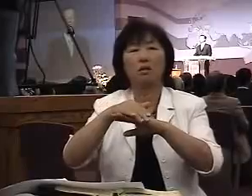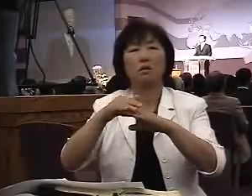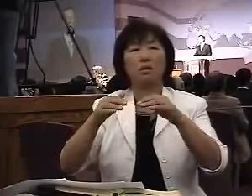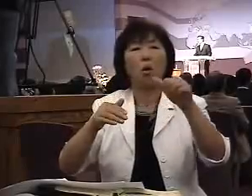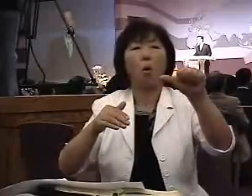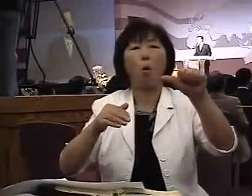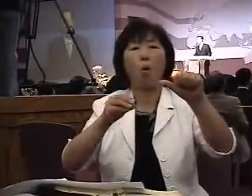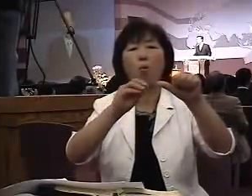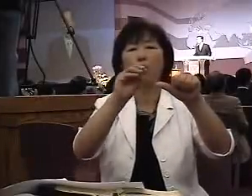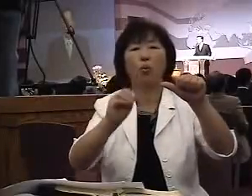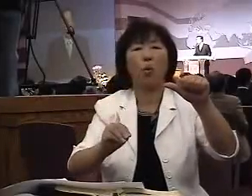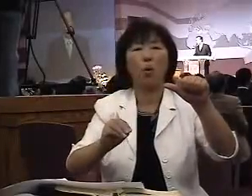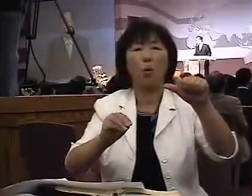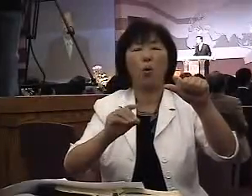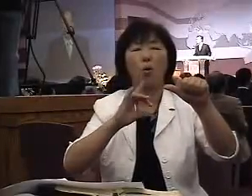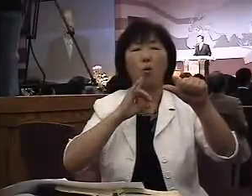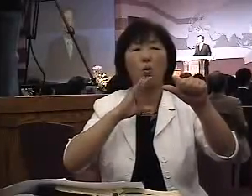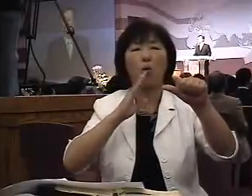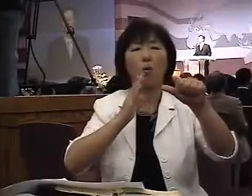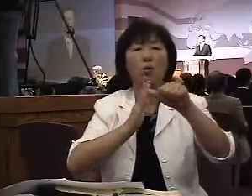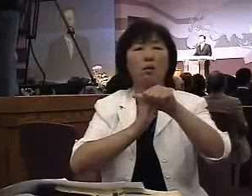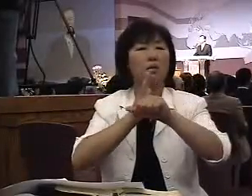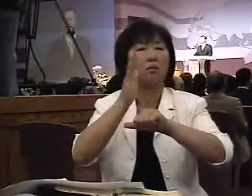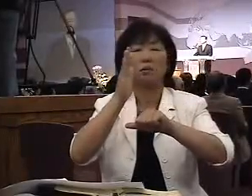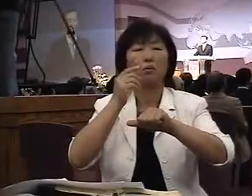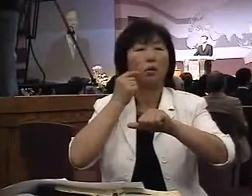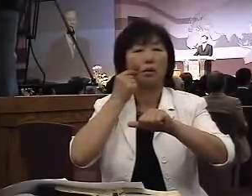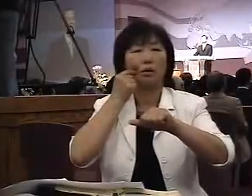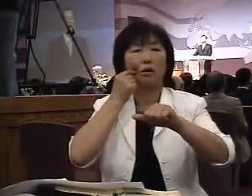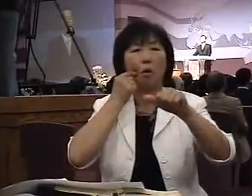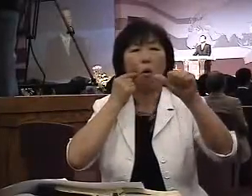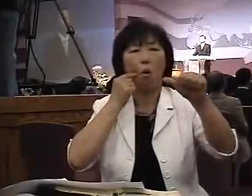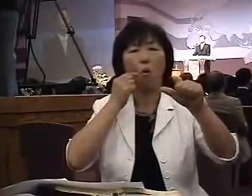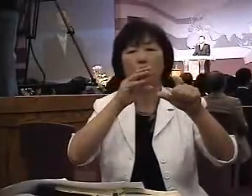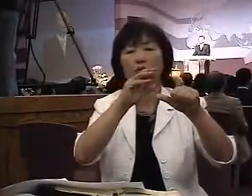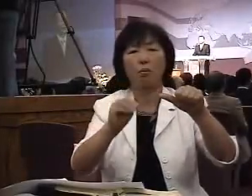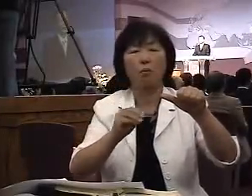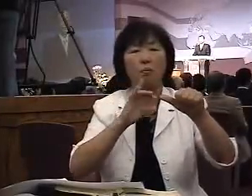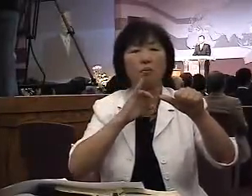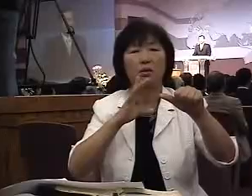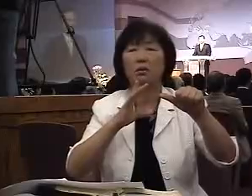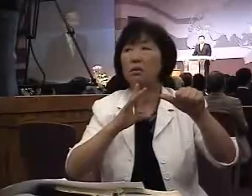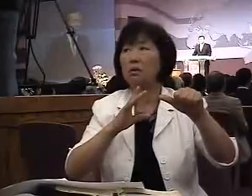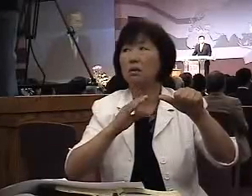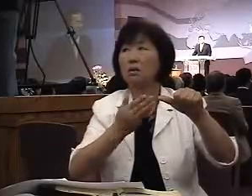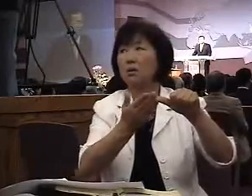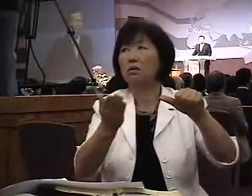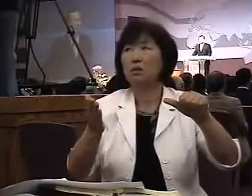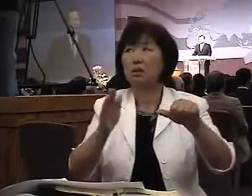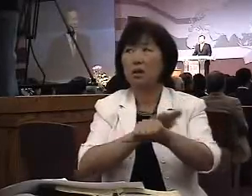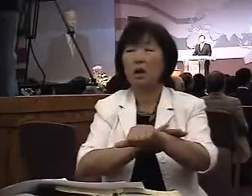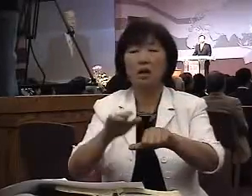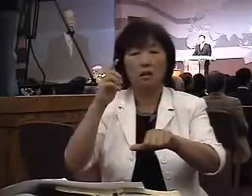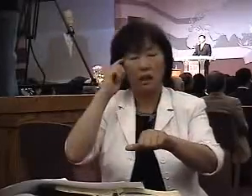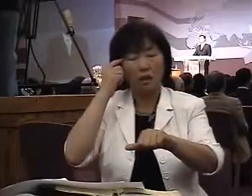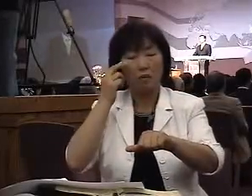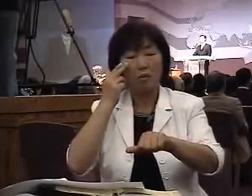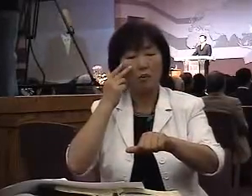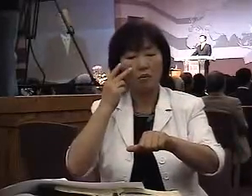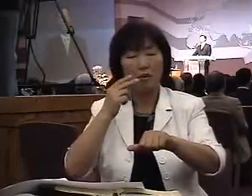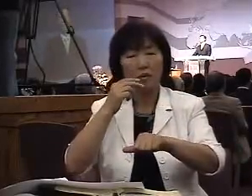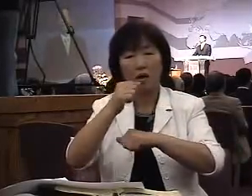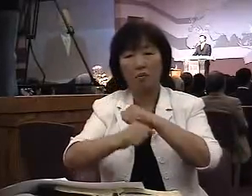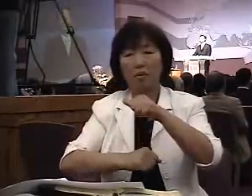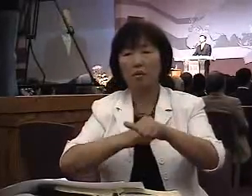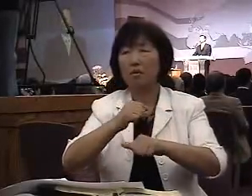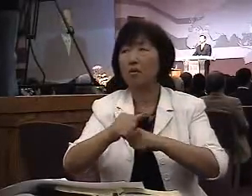5%를 넘지 못하고 있습니다. 5%. 여러분 잘 생각해 보세요. 우리가